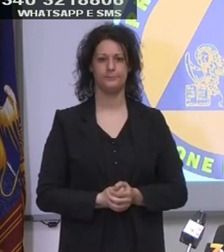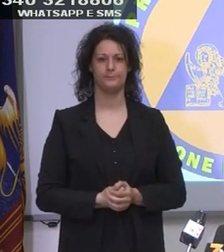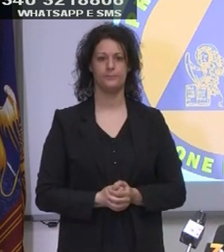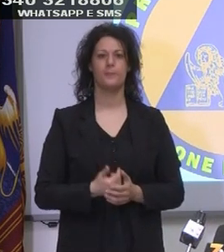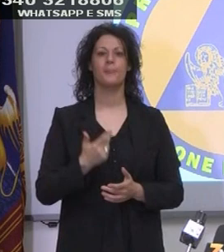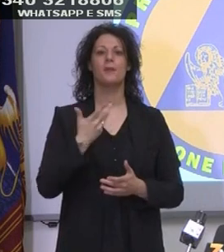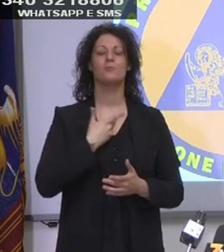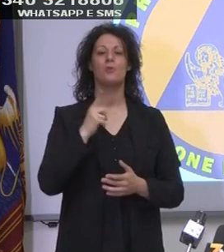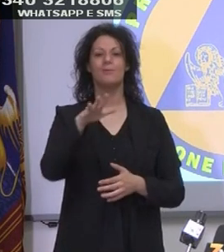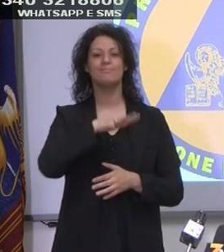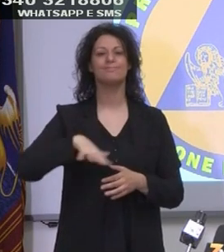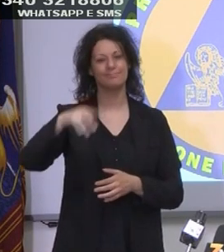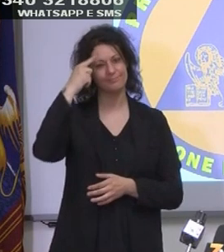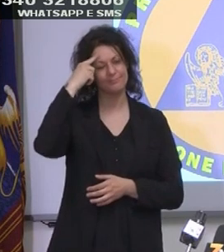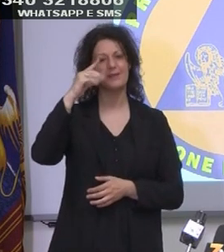Caneva World,